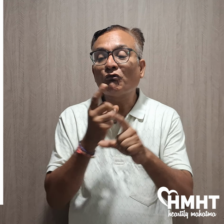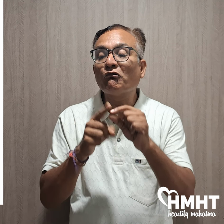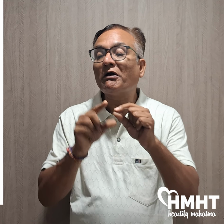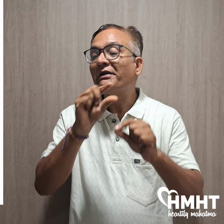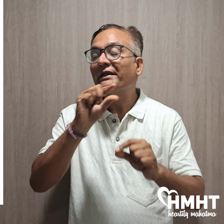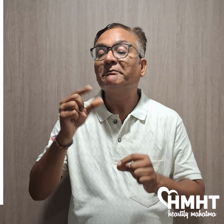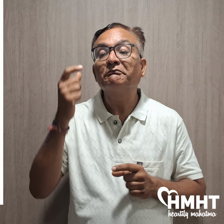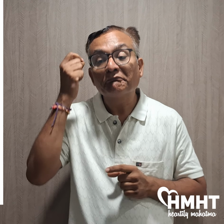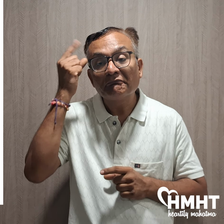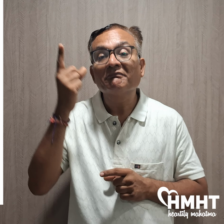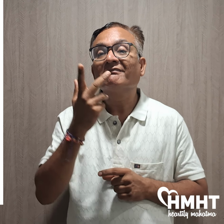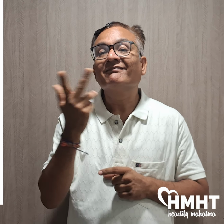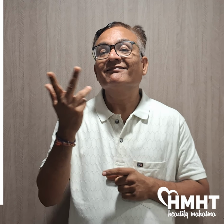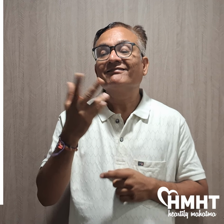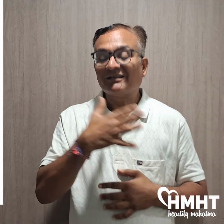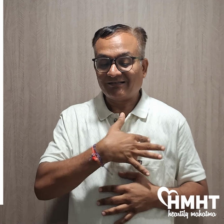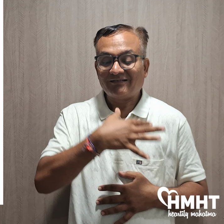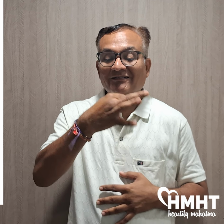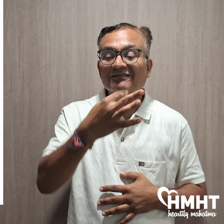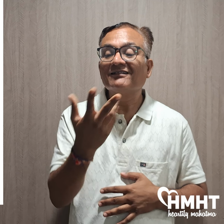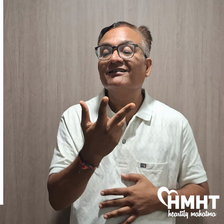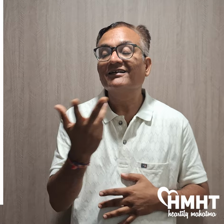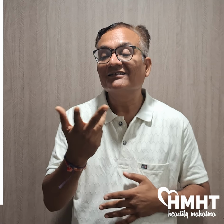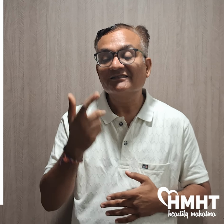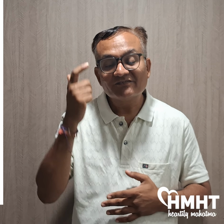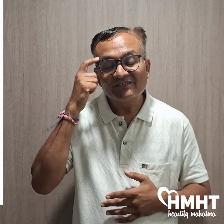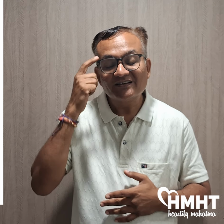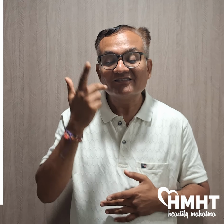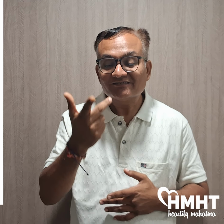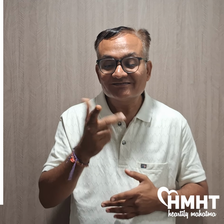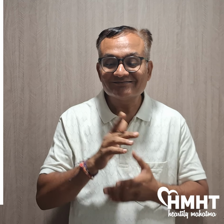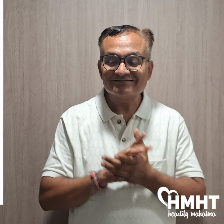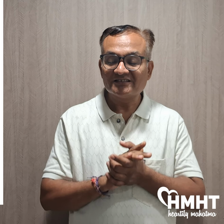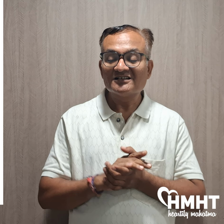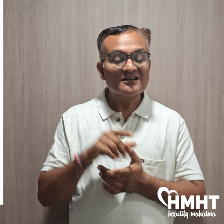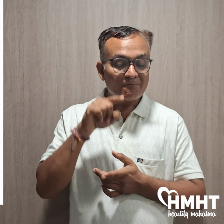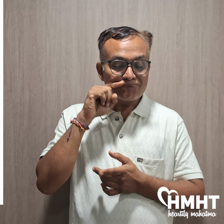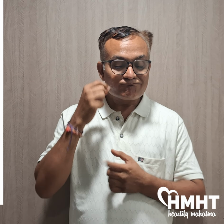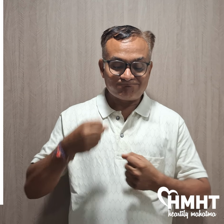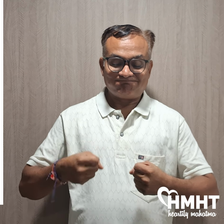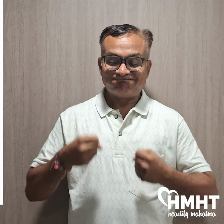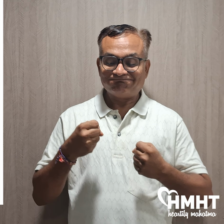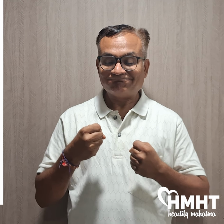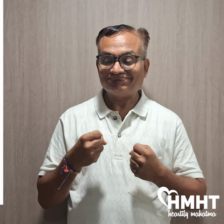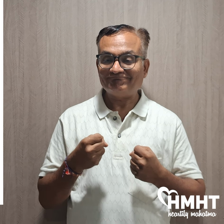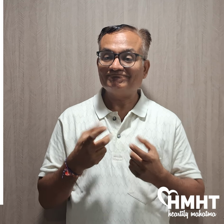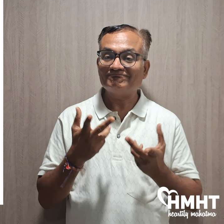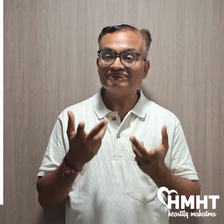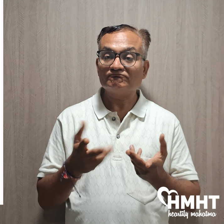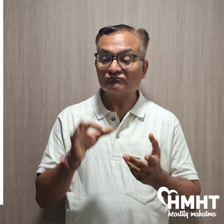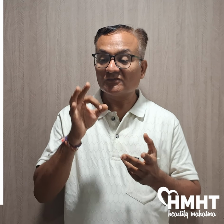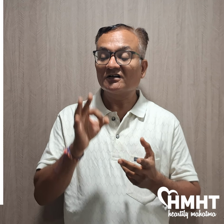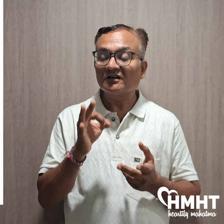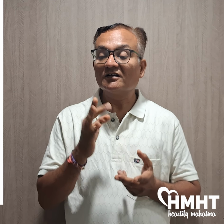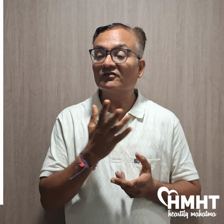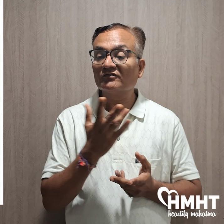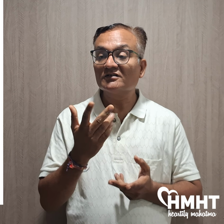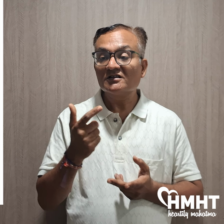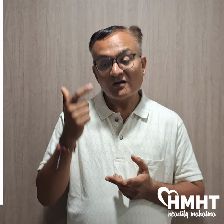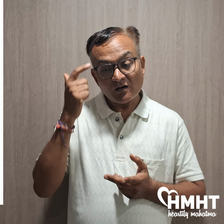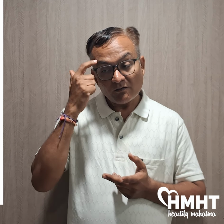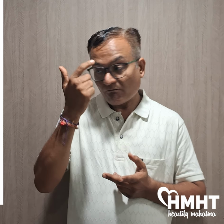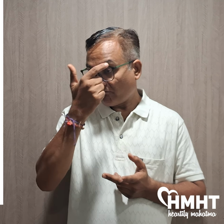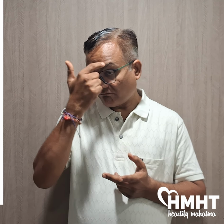એવી ઉંમરમાં કેવી રીતે ભગવાનનું કરી શકીશું ને આપણા આત્માનું કઈ રીતે કરી શકાય? એટલે જવાનીમાં ખરેખર